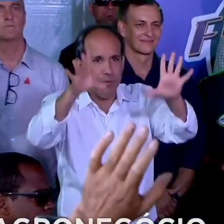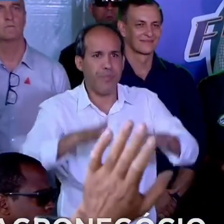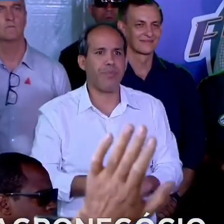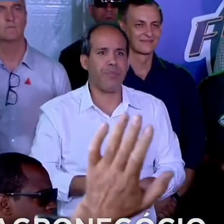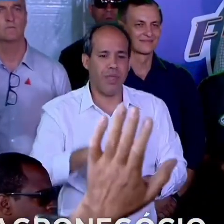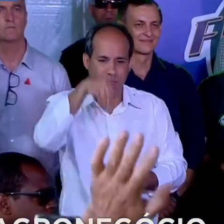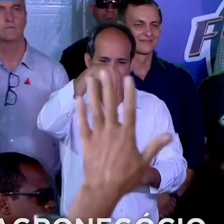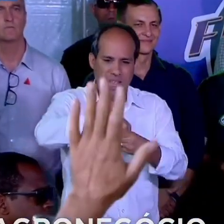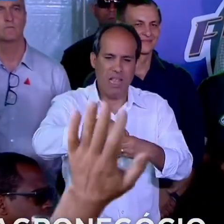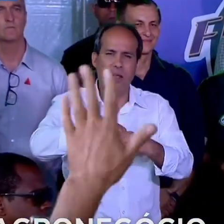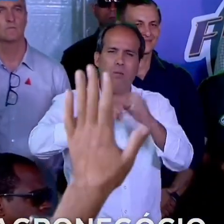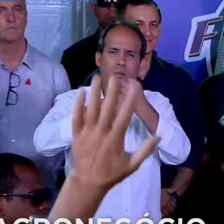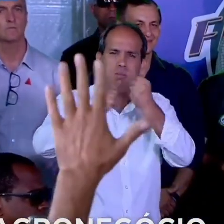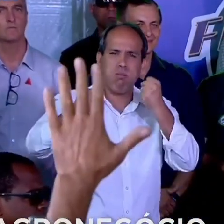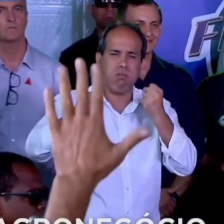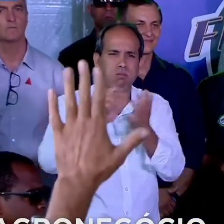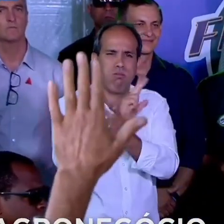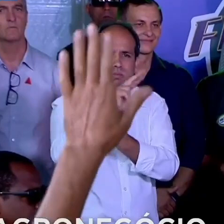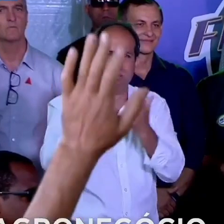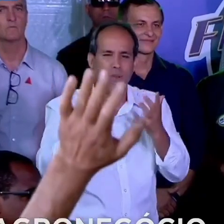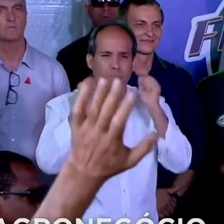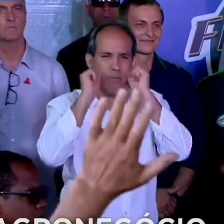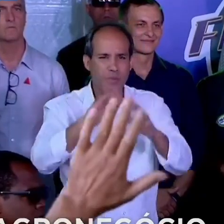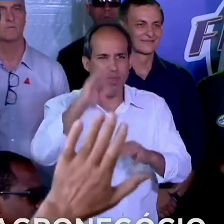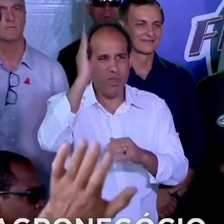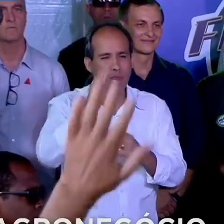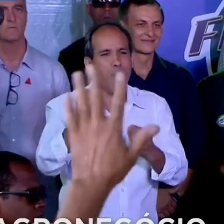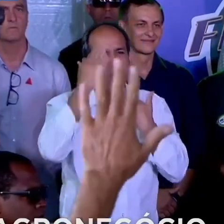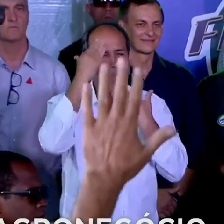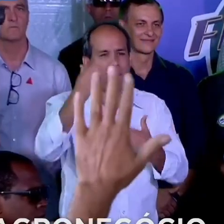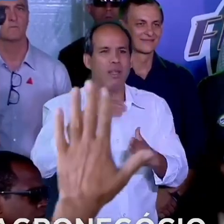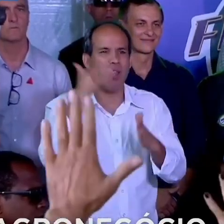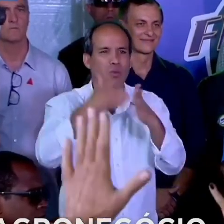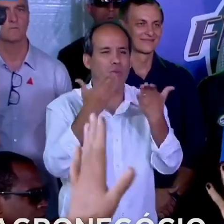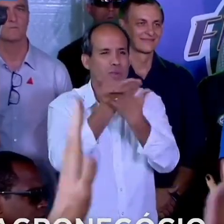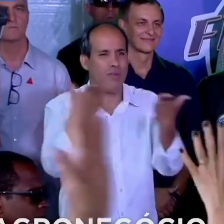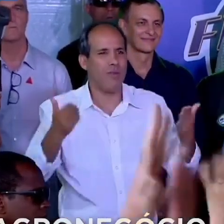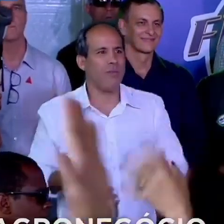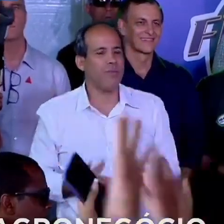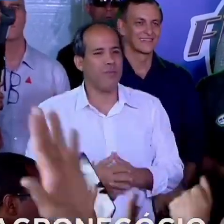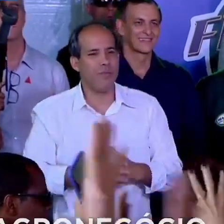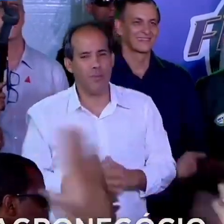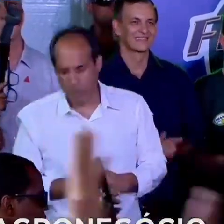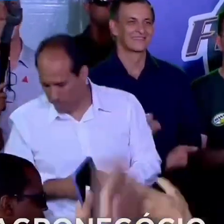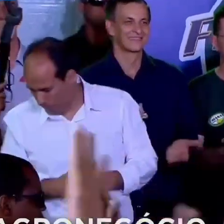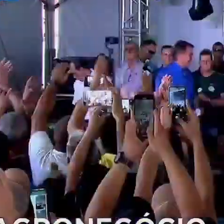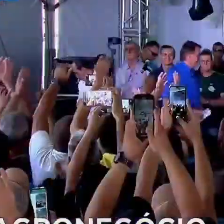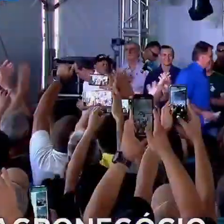nesse grande, rico e abençoado Brasil. Muito obrigado a todos vocês.